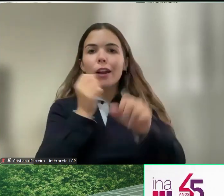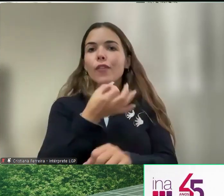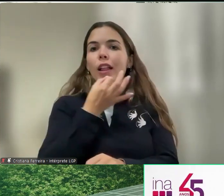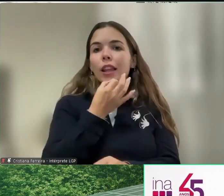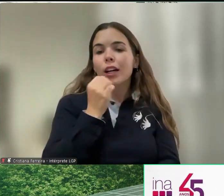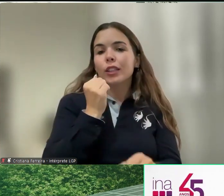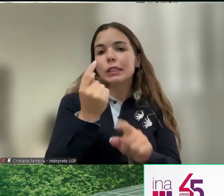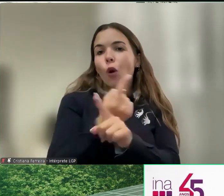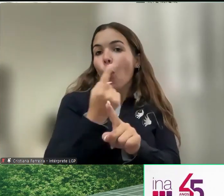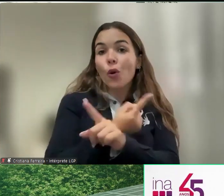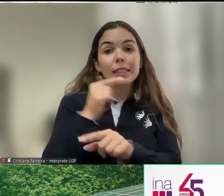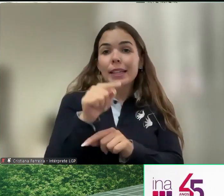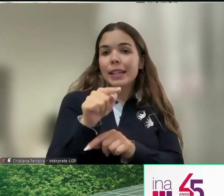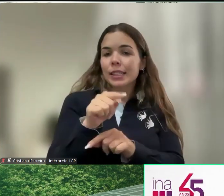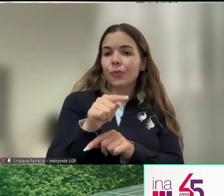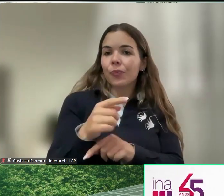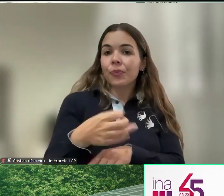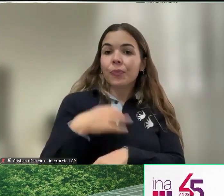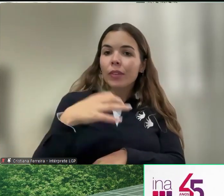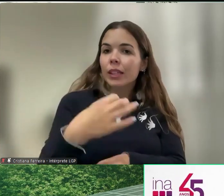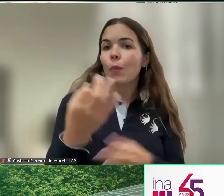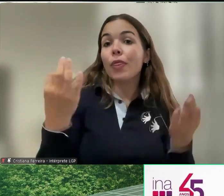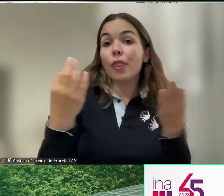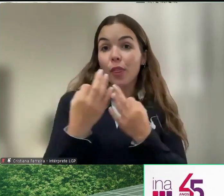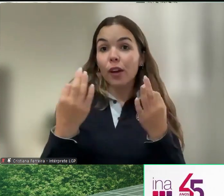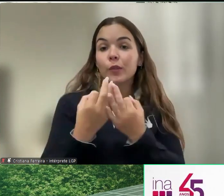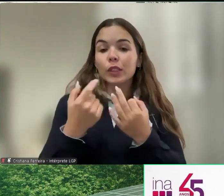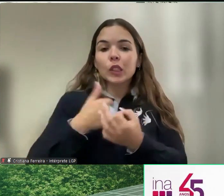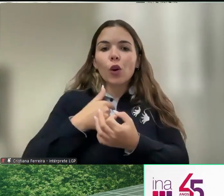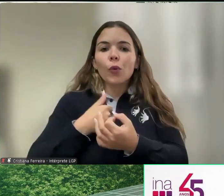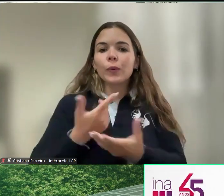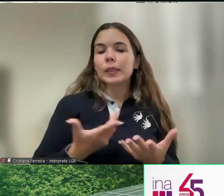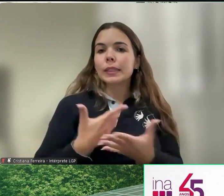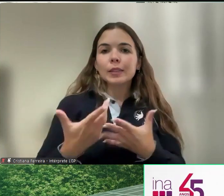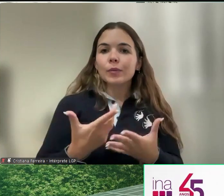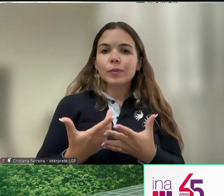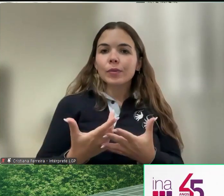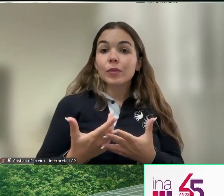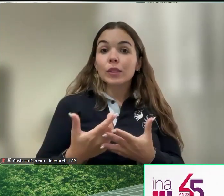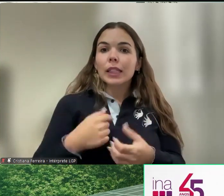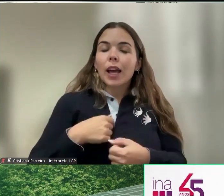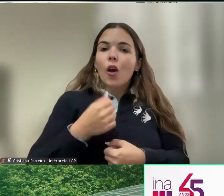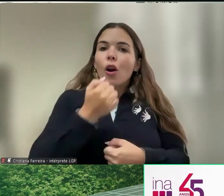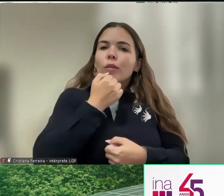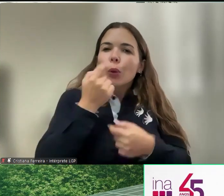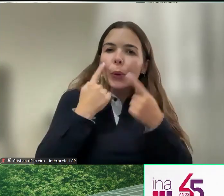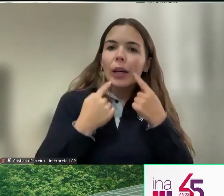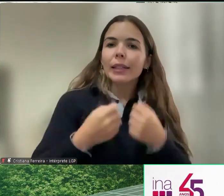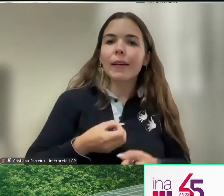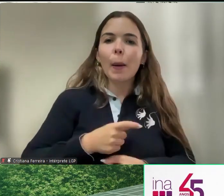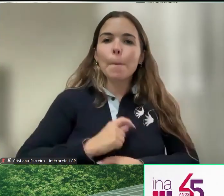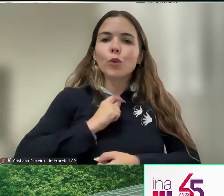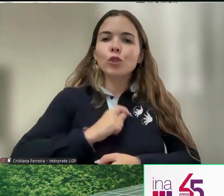e fico sempre também aqui, de facto, um bocadinho, digamos, até às vezes um bocadinho comovida por ver o trabalho que as pessoas estão a fazer,